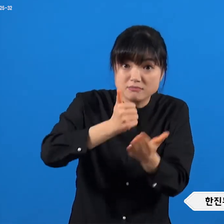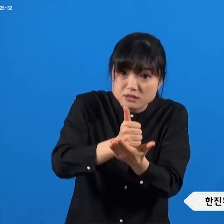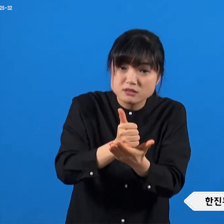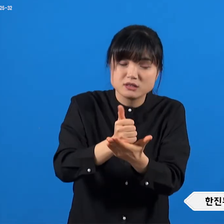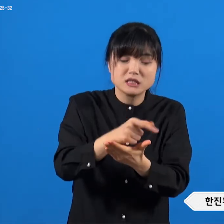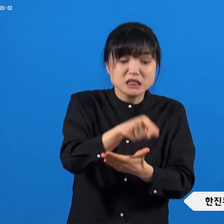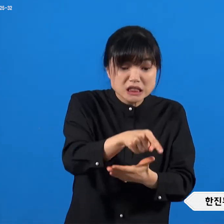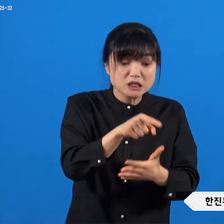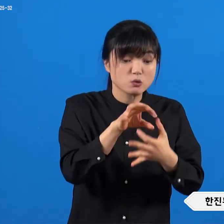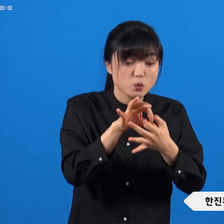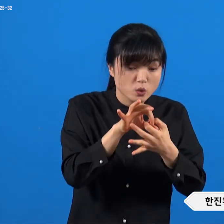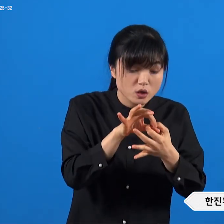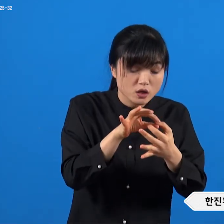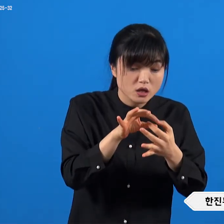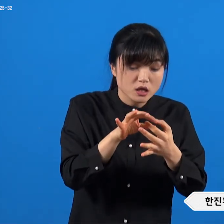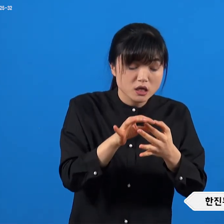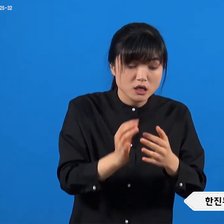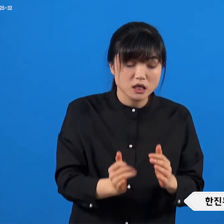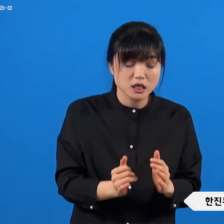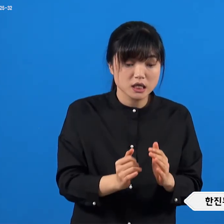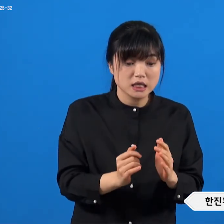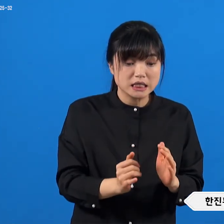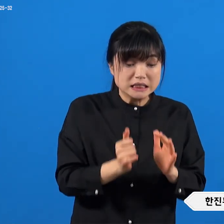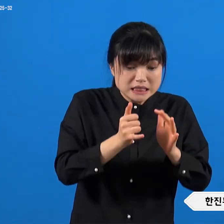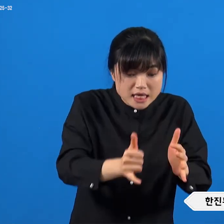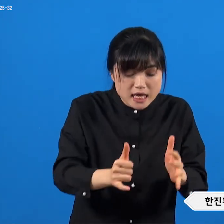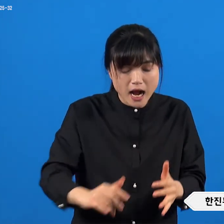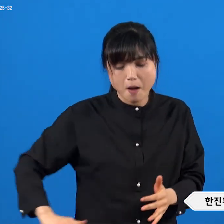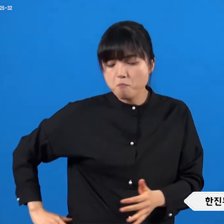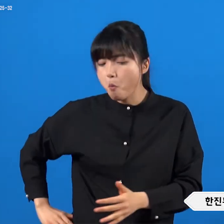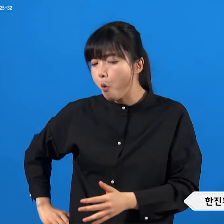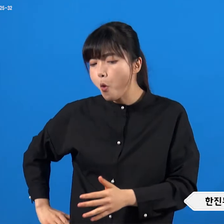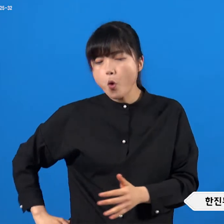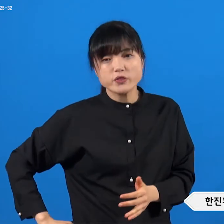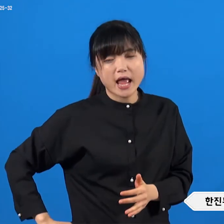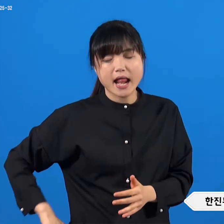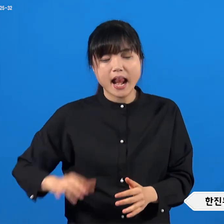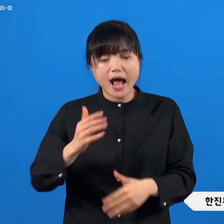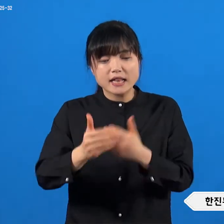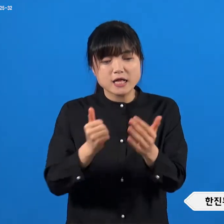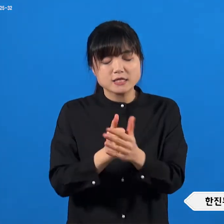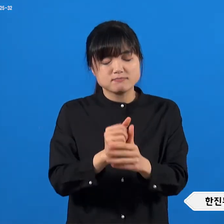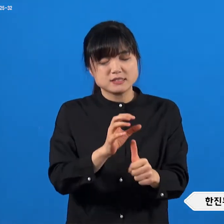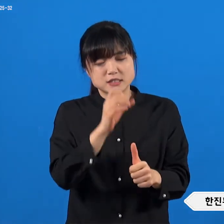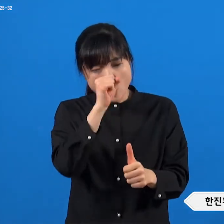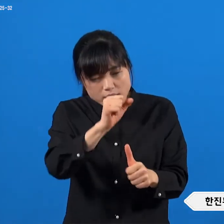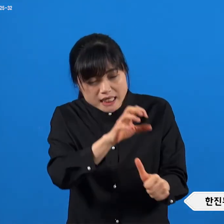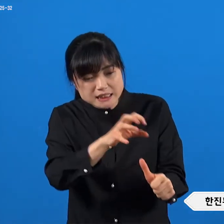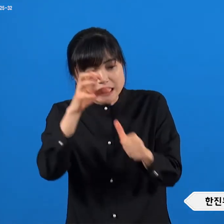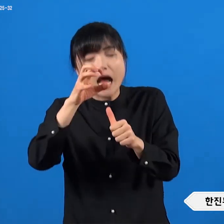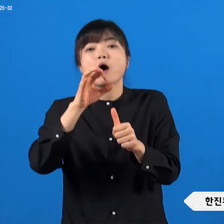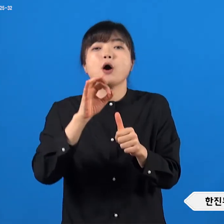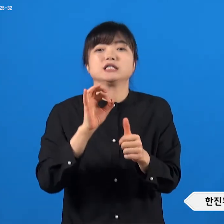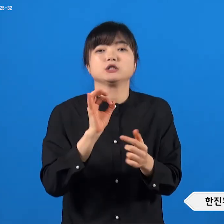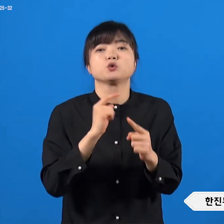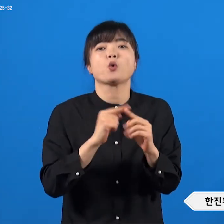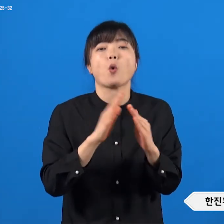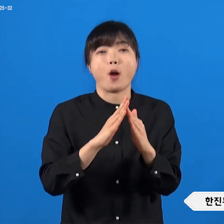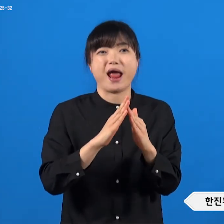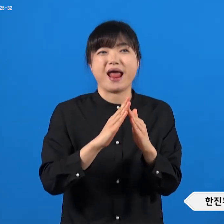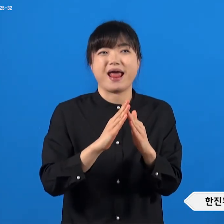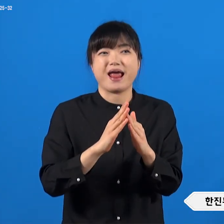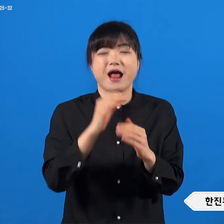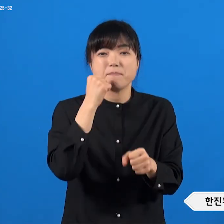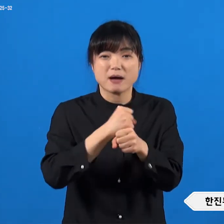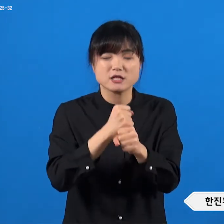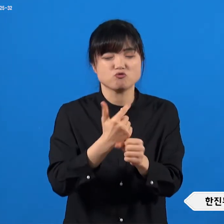하나님이 정말 이 세상의 모델 교회를 세우시고 놀라운 일을 하기 위해서 하나님이 섭리하시고